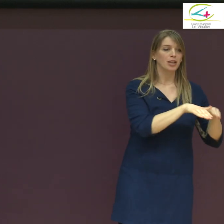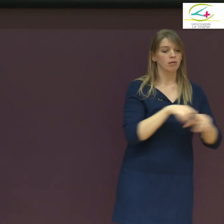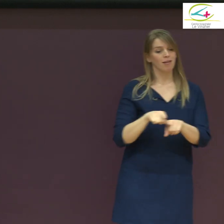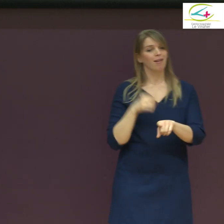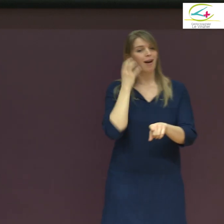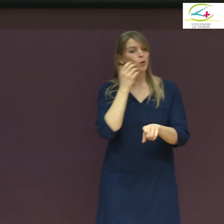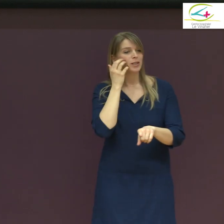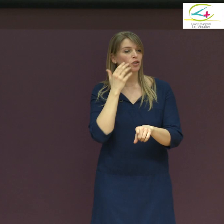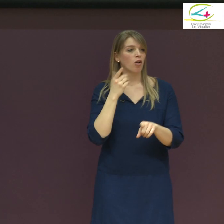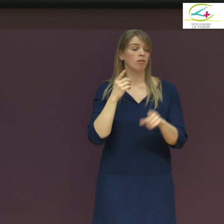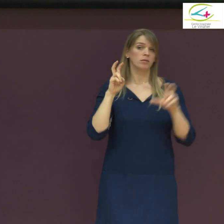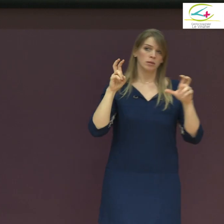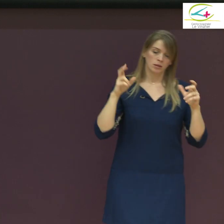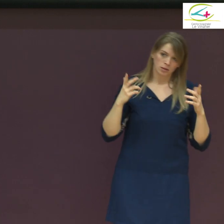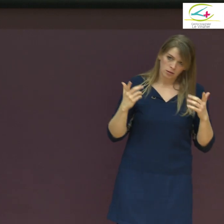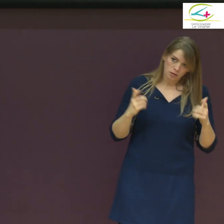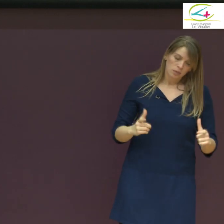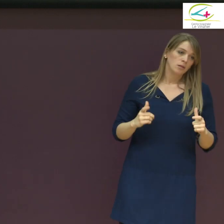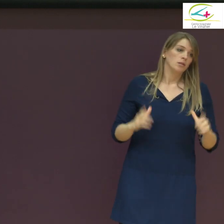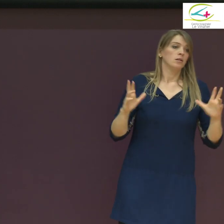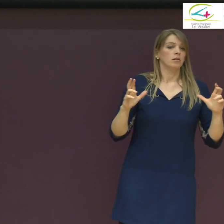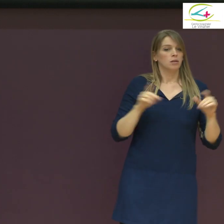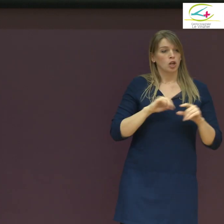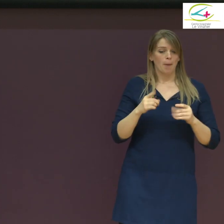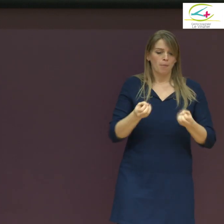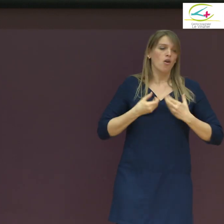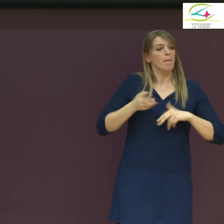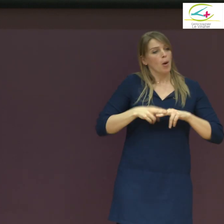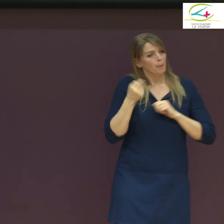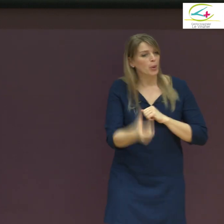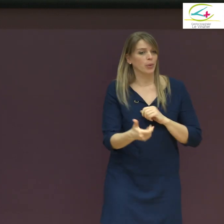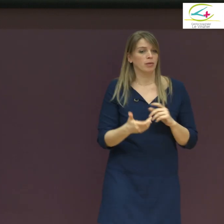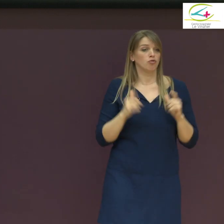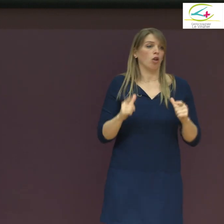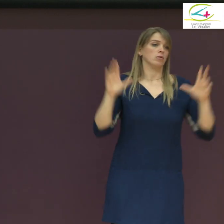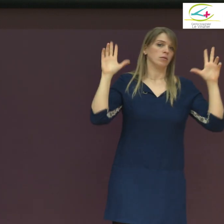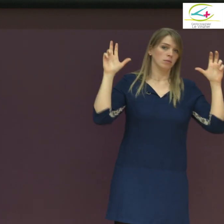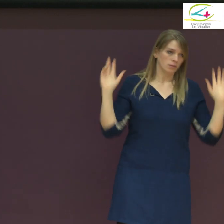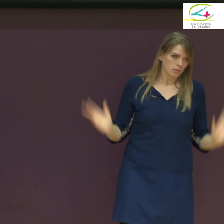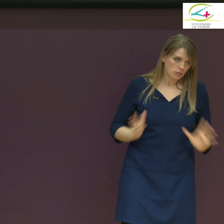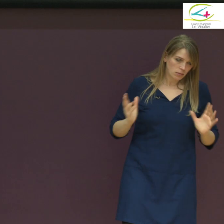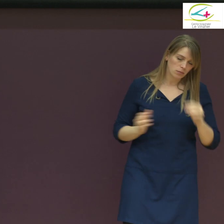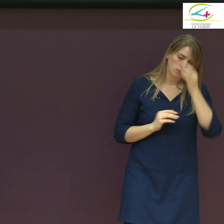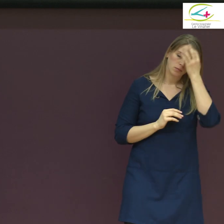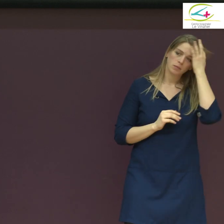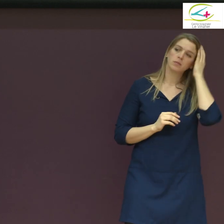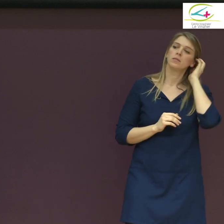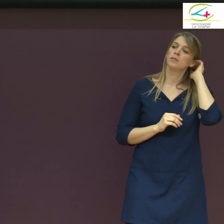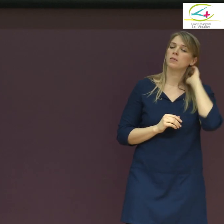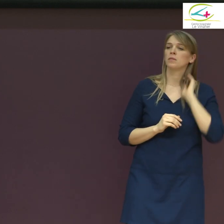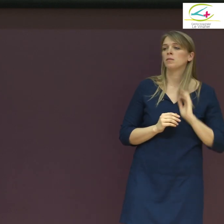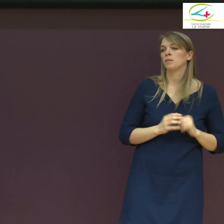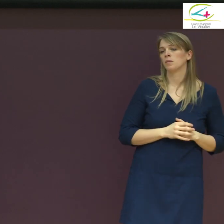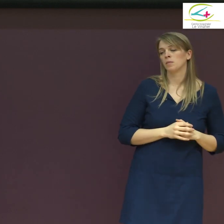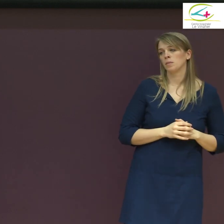adolescents utilisent des moyens, heureusement, la plupart du temps, non létaux. Donc il se passe quelque chose, et là, dans les hypothèses qu'on a, alors je vous